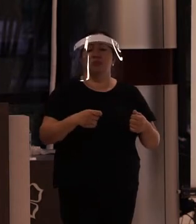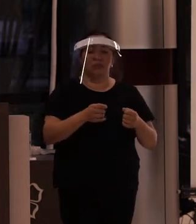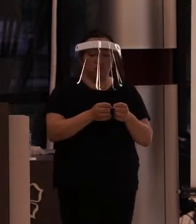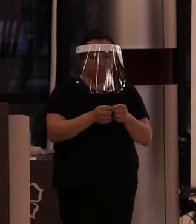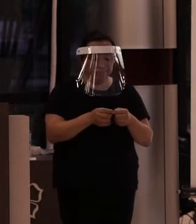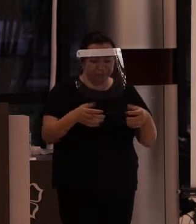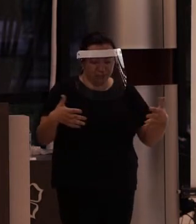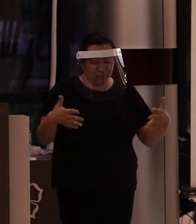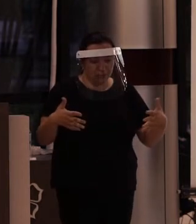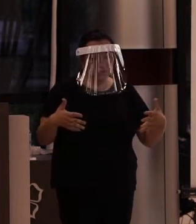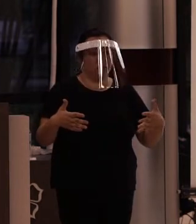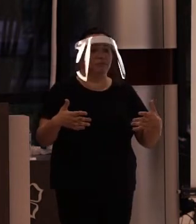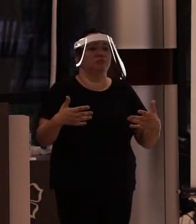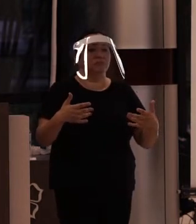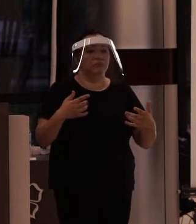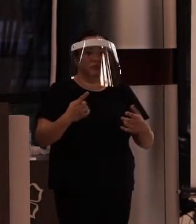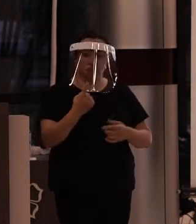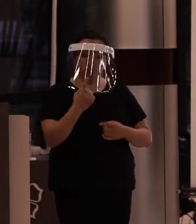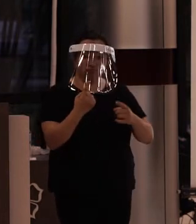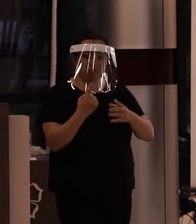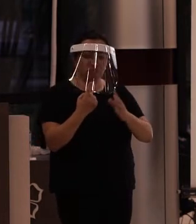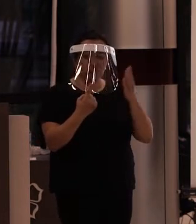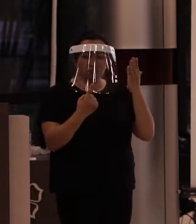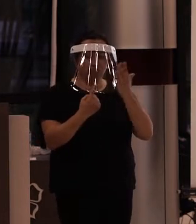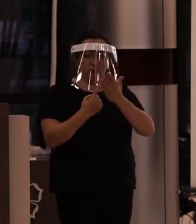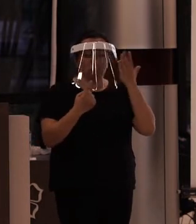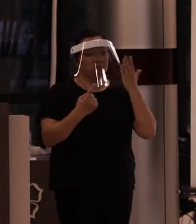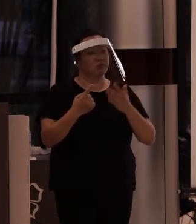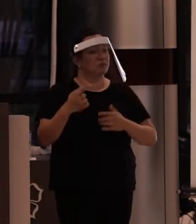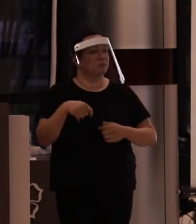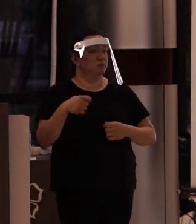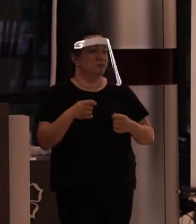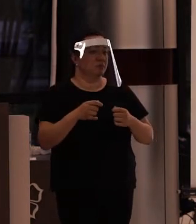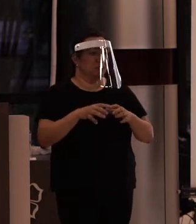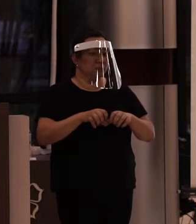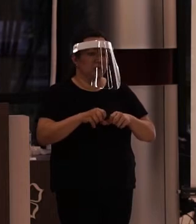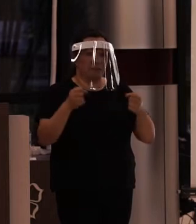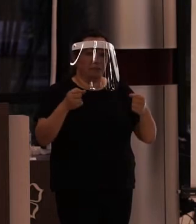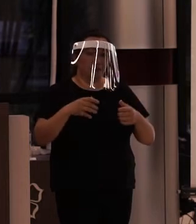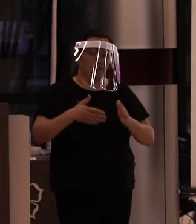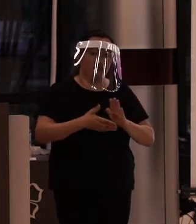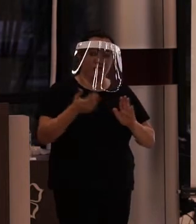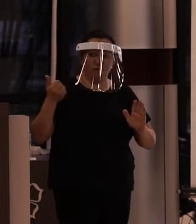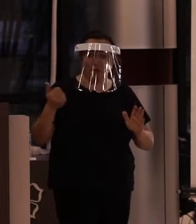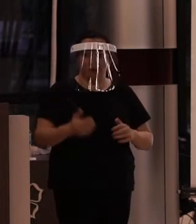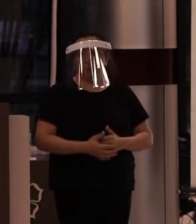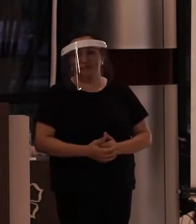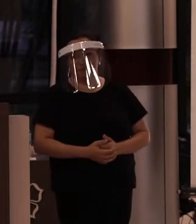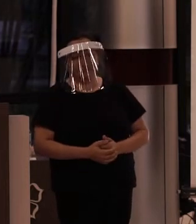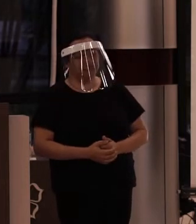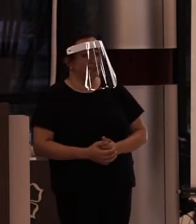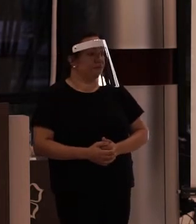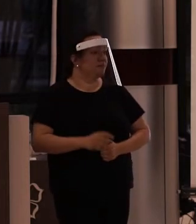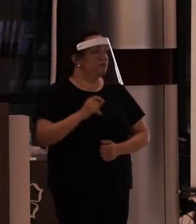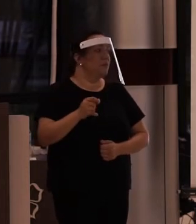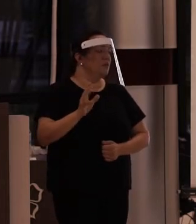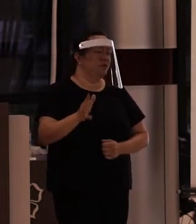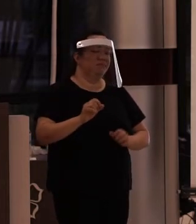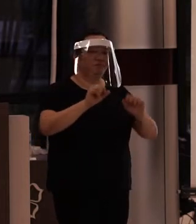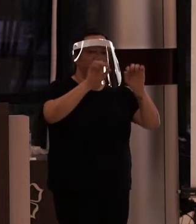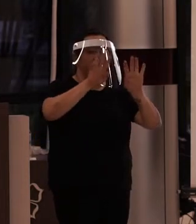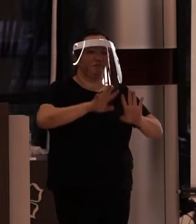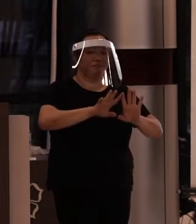para os outros, né? E eu acredito muito que existe Nossa Senhora dos Incêndios, tá? Porque o que a gente já pegou de painel aí,